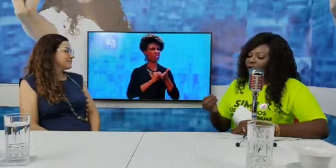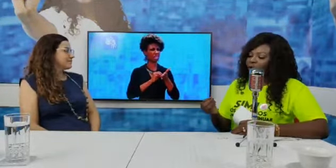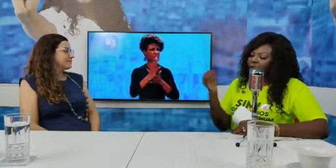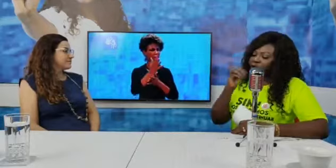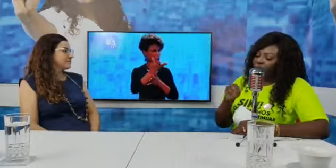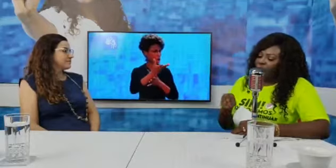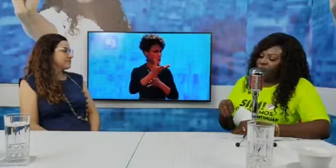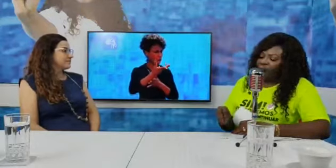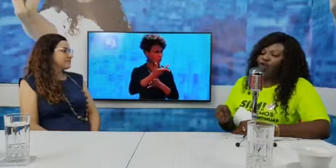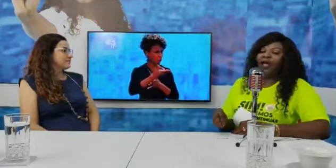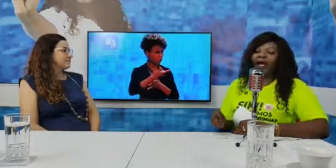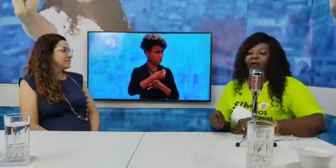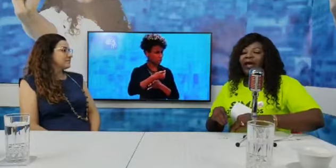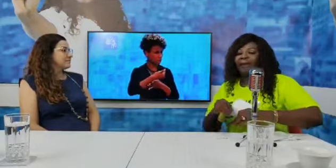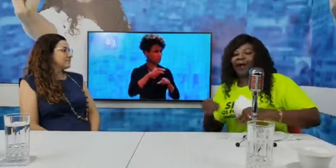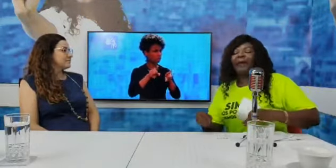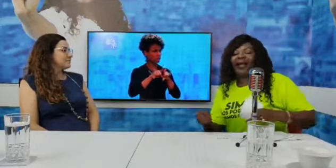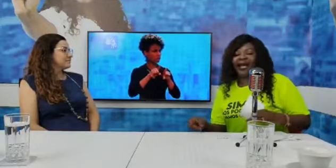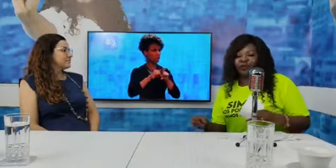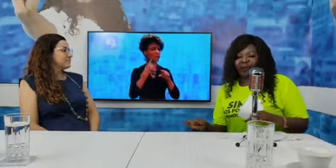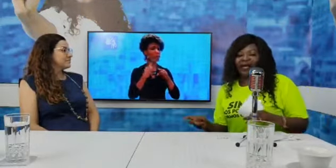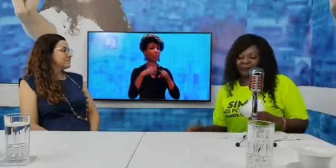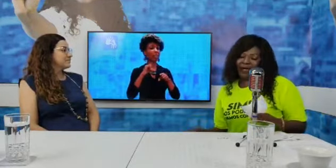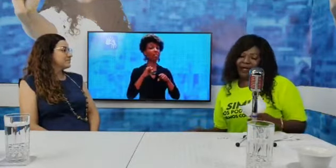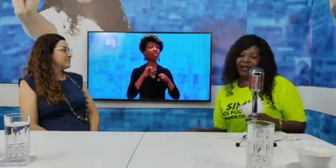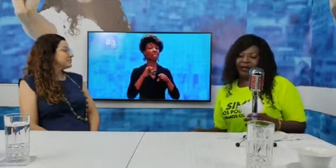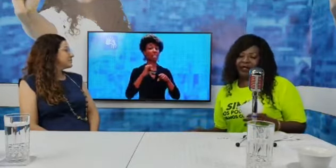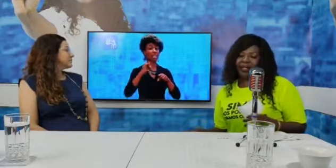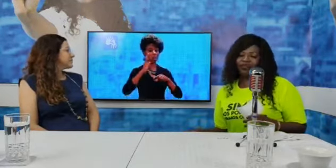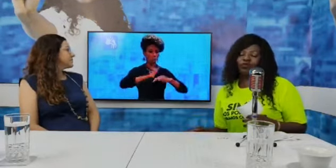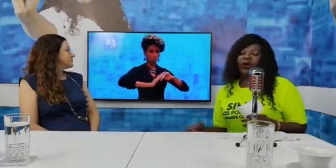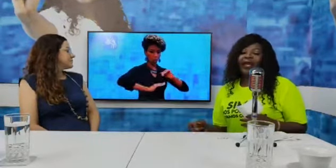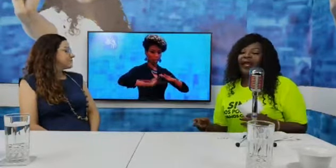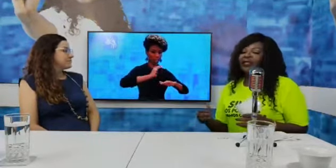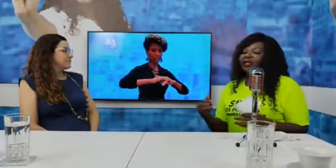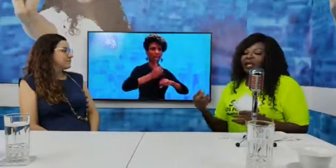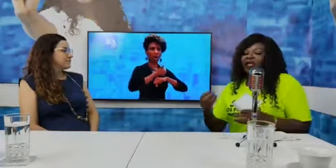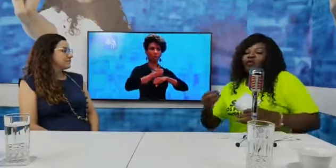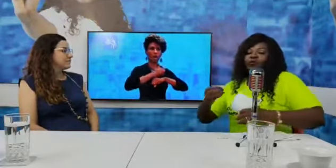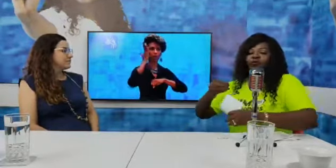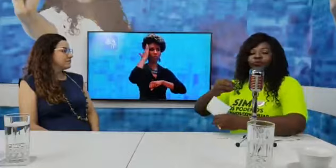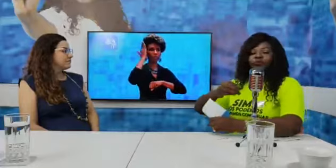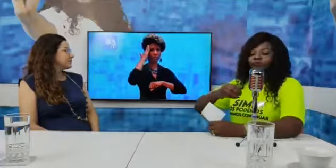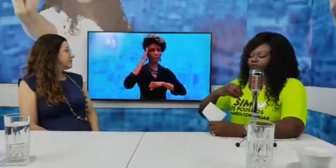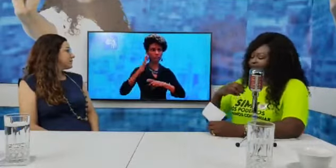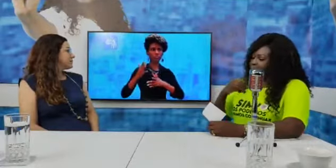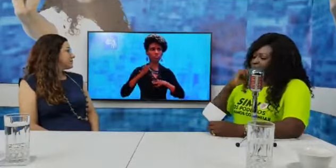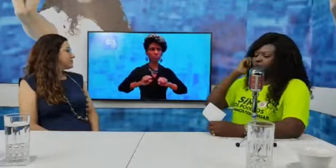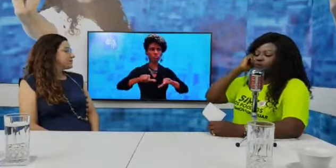porque quando o funcionário é preparado para isso, ele tem